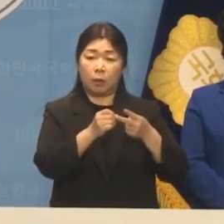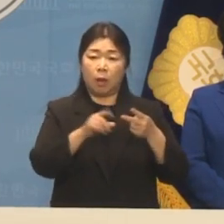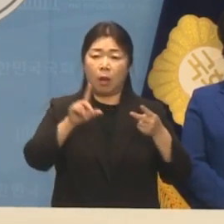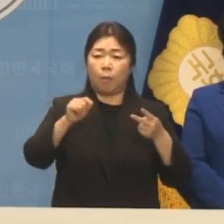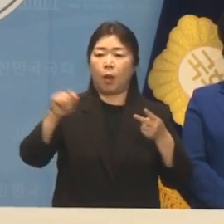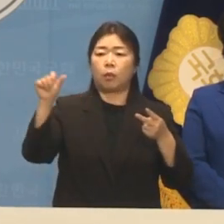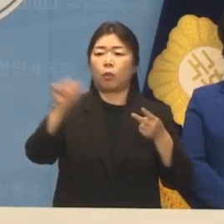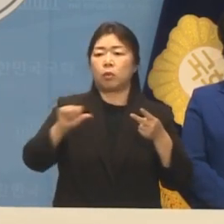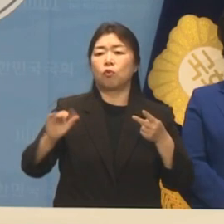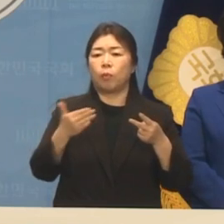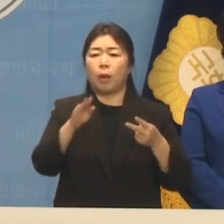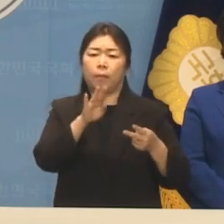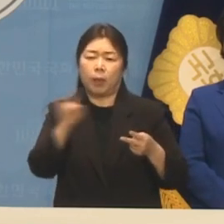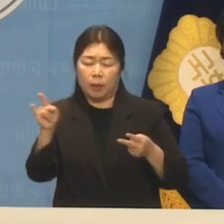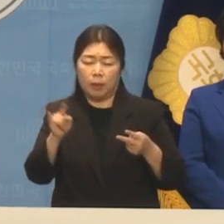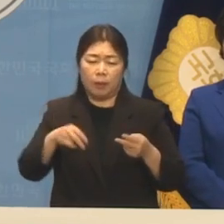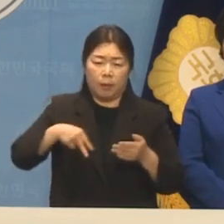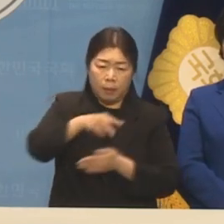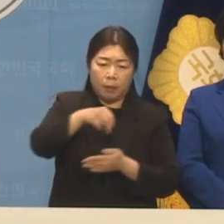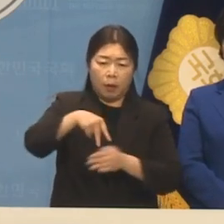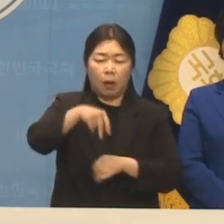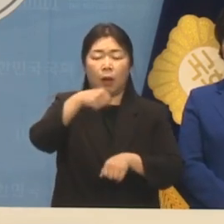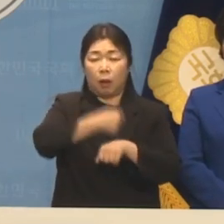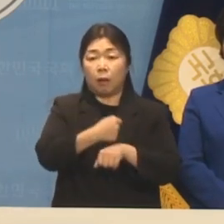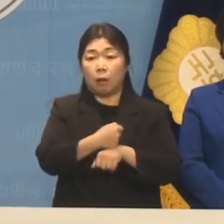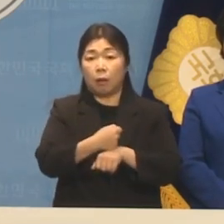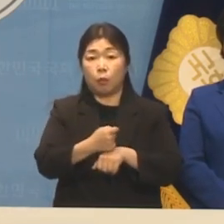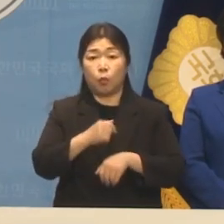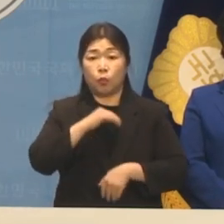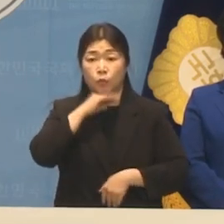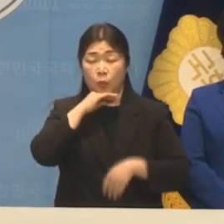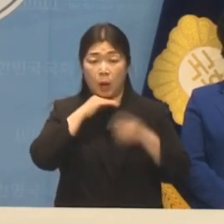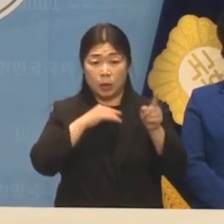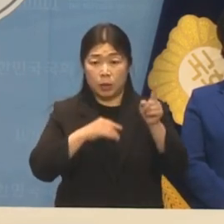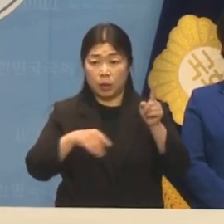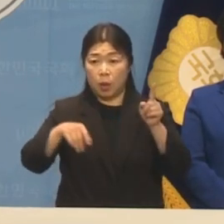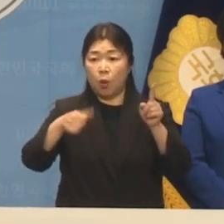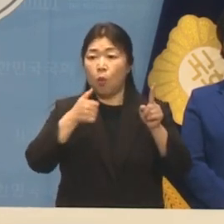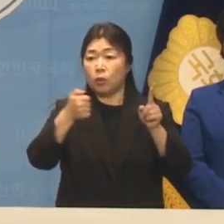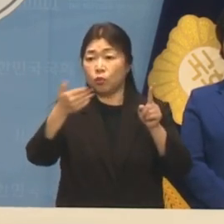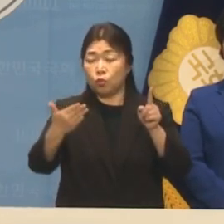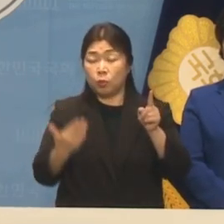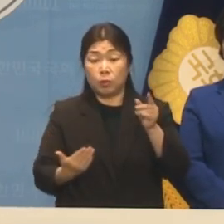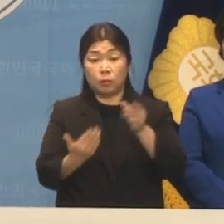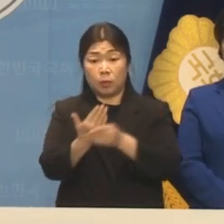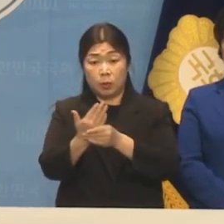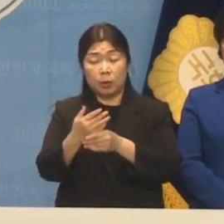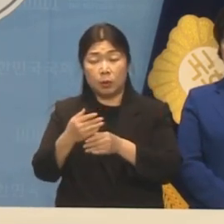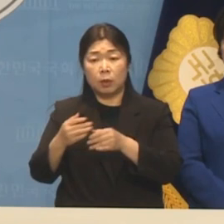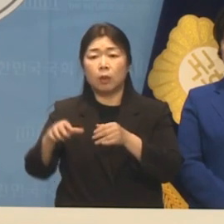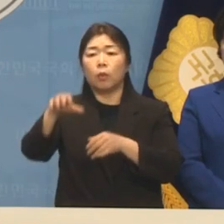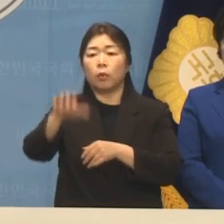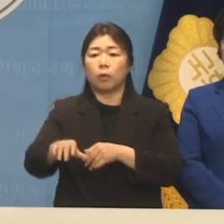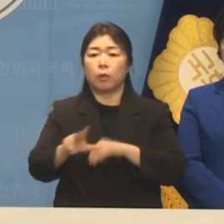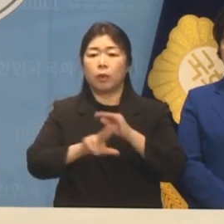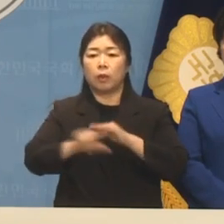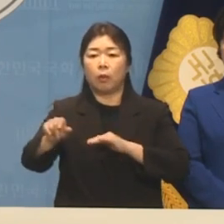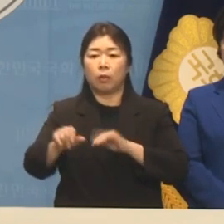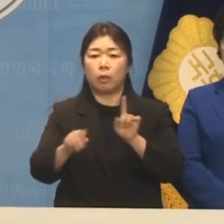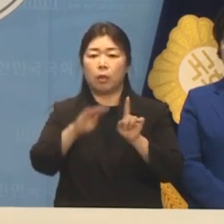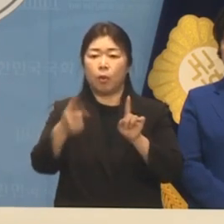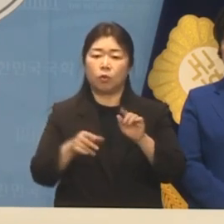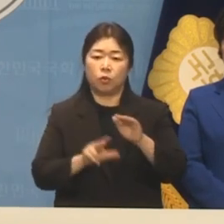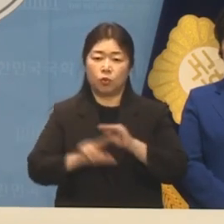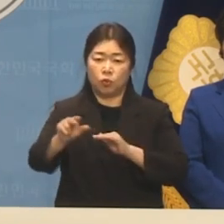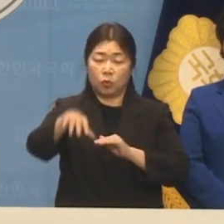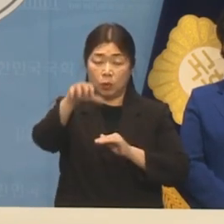했습니다. 잠시 후 1시 59분에는 참사가 일어났던 이태원역 1번